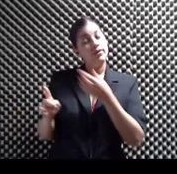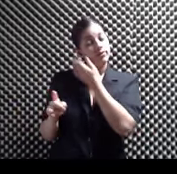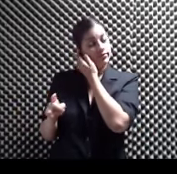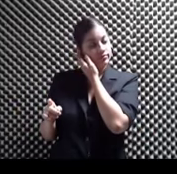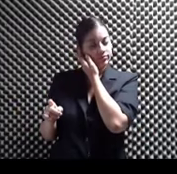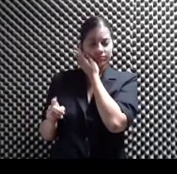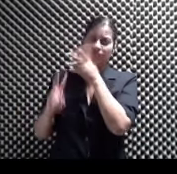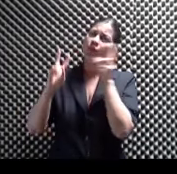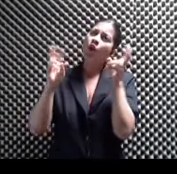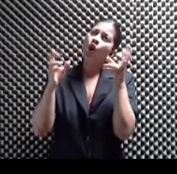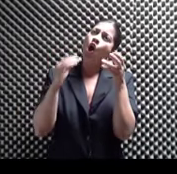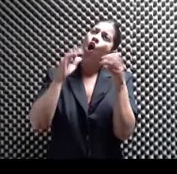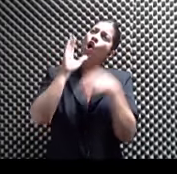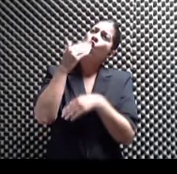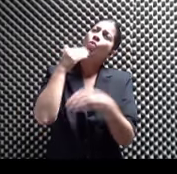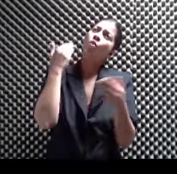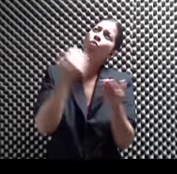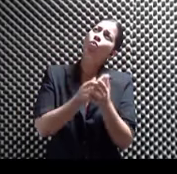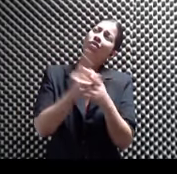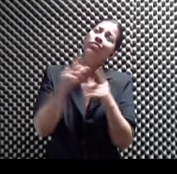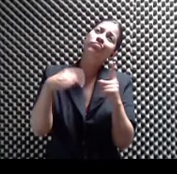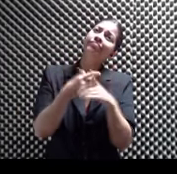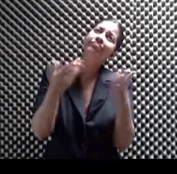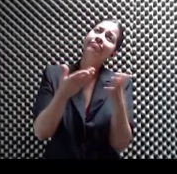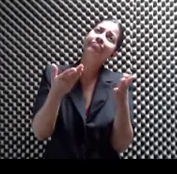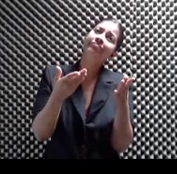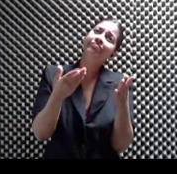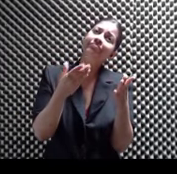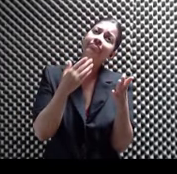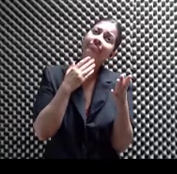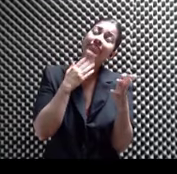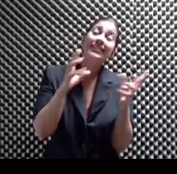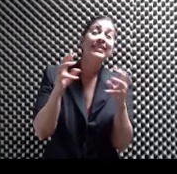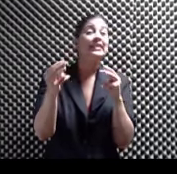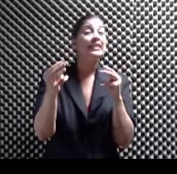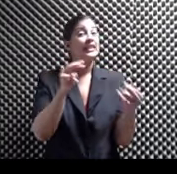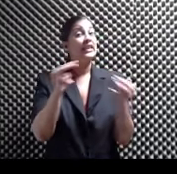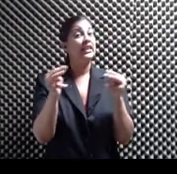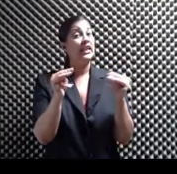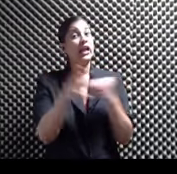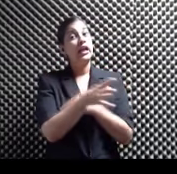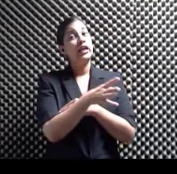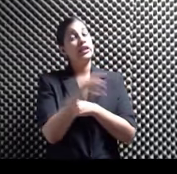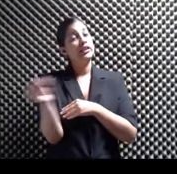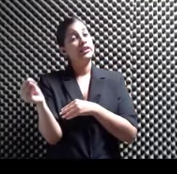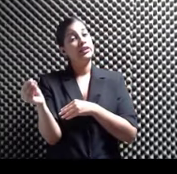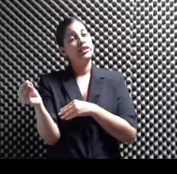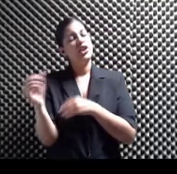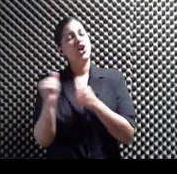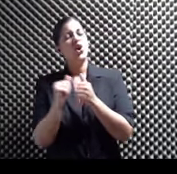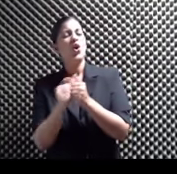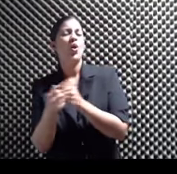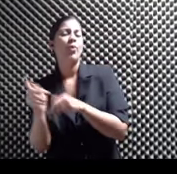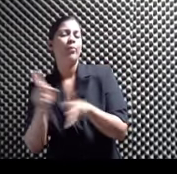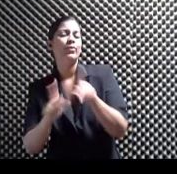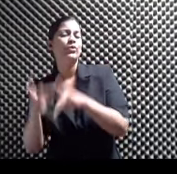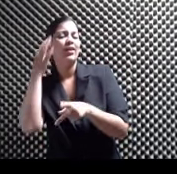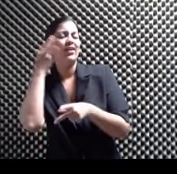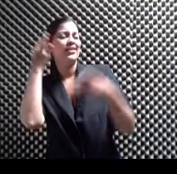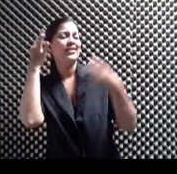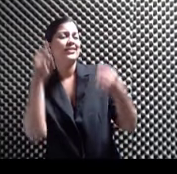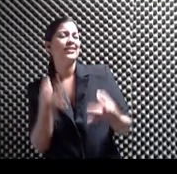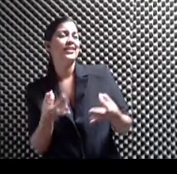trata sobre los aspectos de la guerra. Uh-huh. Y de cómo las personas deciden